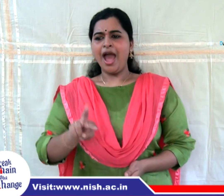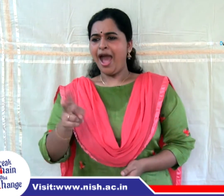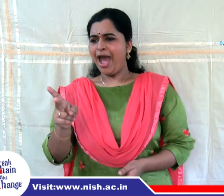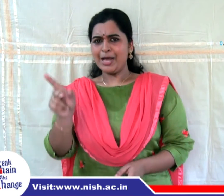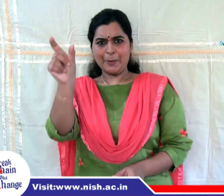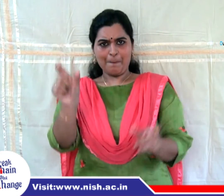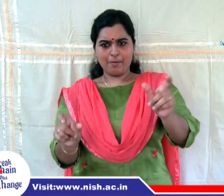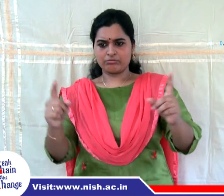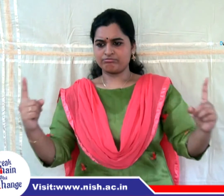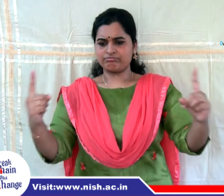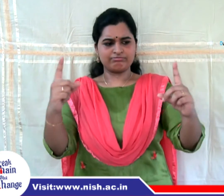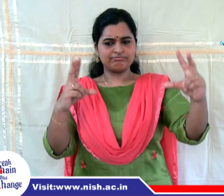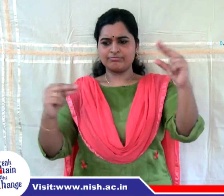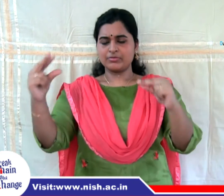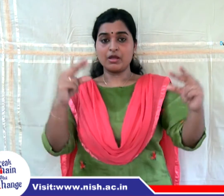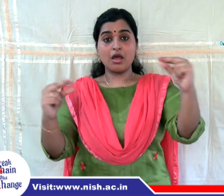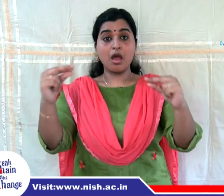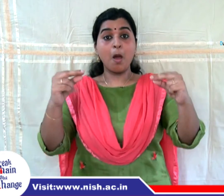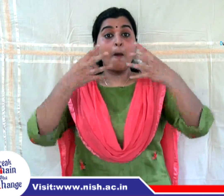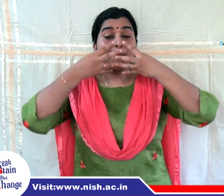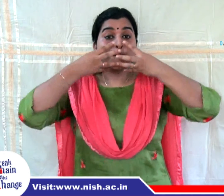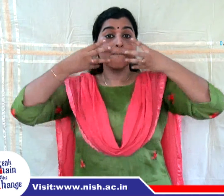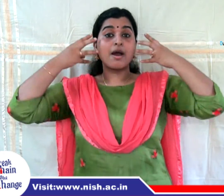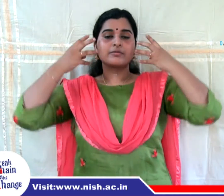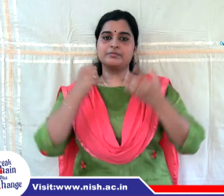മറ്റുള്ളവരുമായി സംസാരിക്കുമ്പോൾ നിർബന്ധമായും മാസ്ക് ധരിക്കുക.